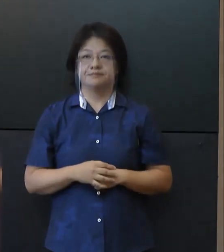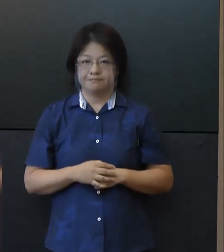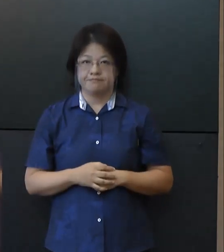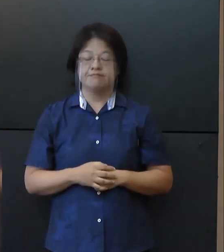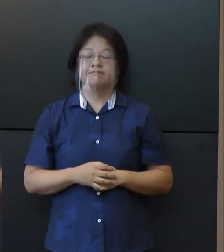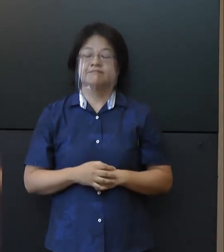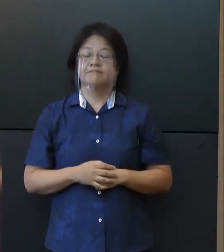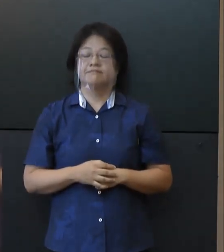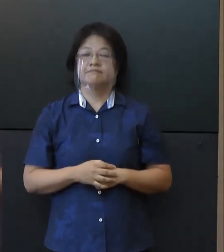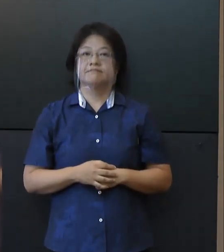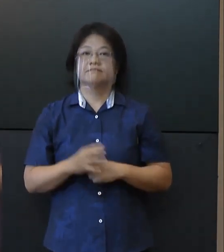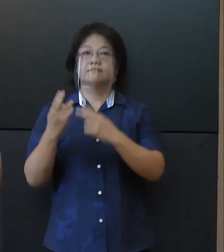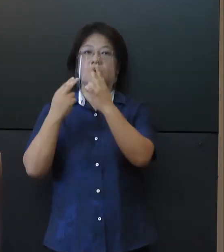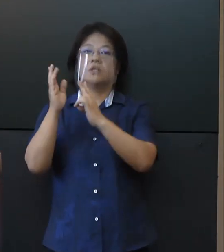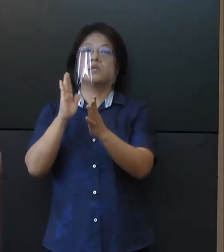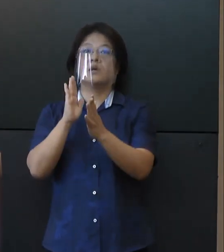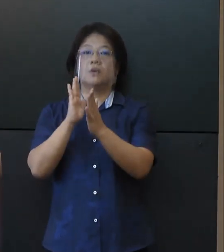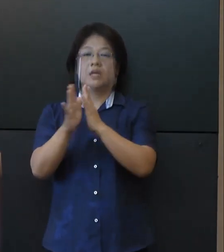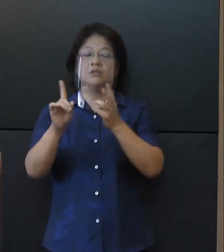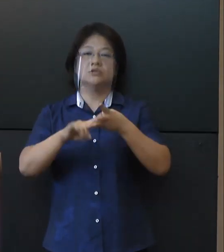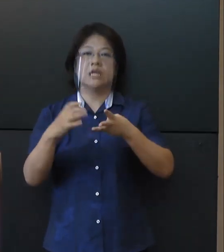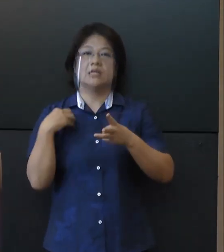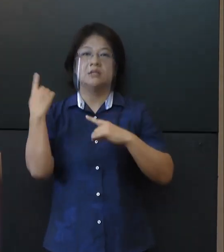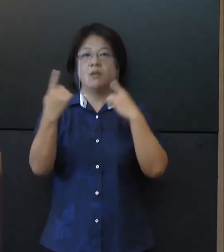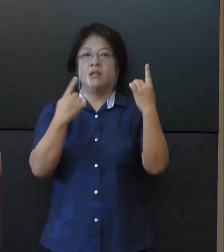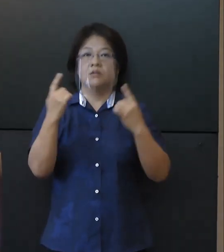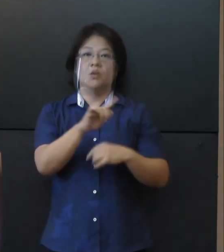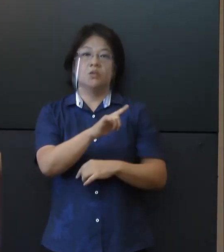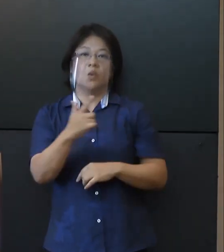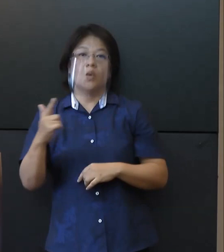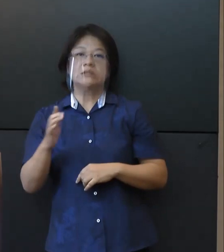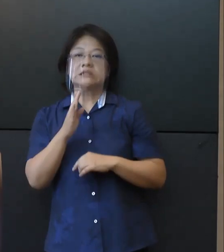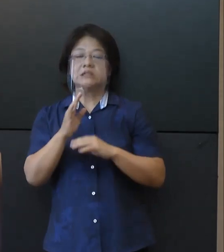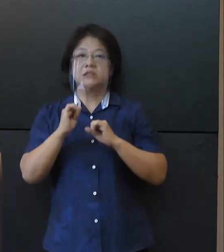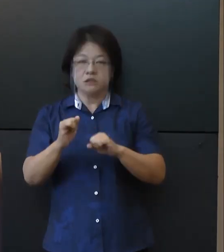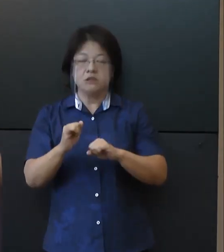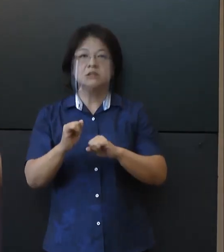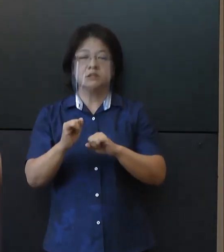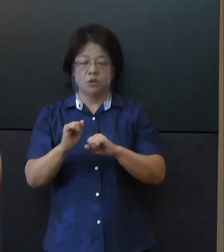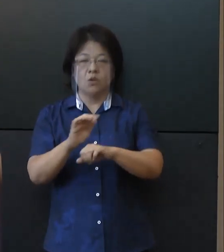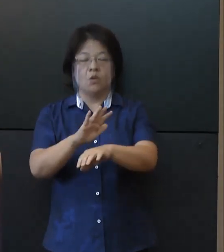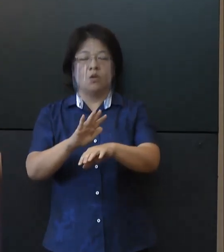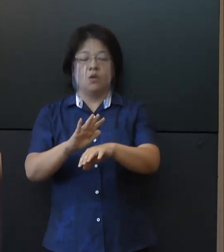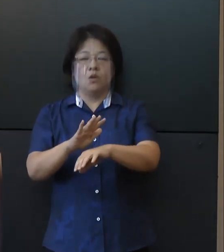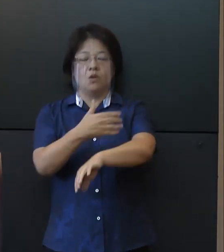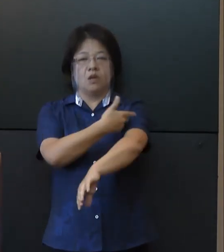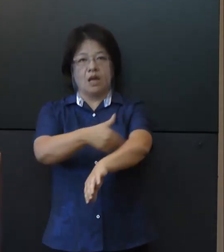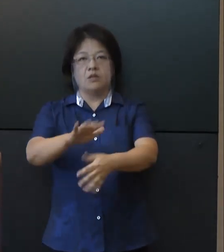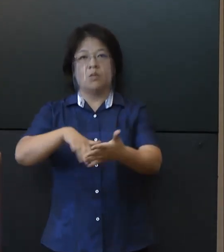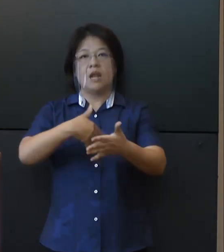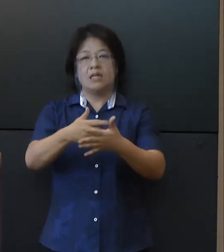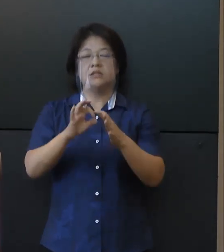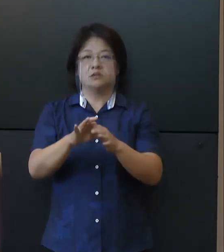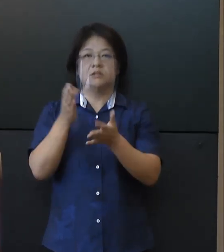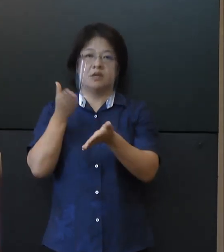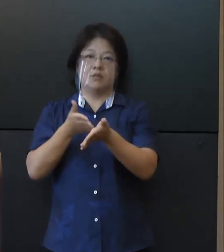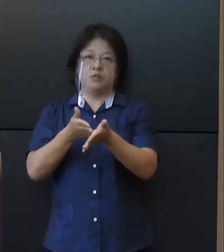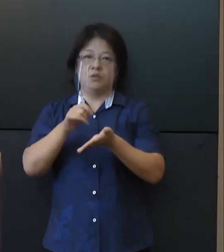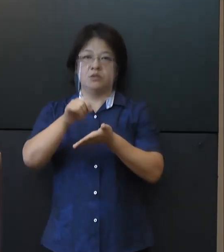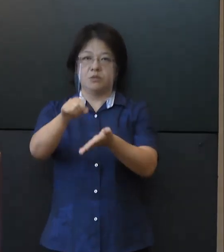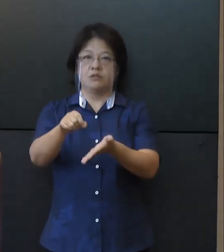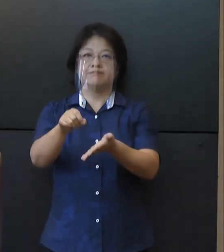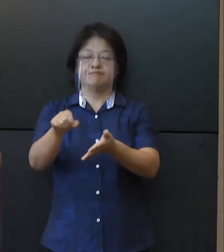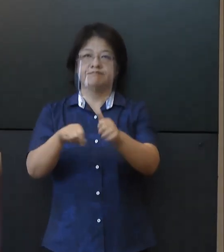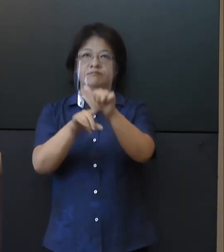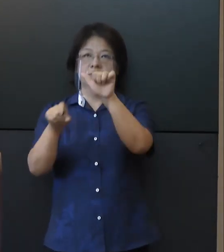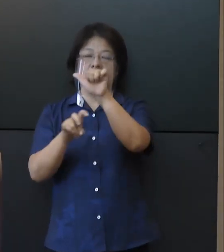続きまして、沖縄県主催イベント等実施ガイドラインの改定について発表いたします。5月20日